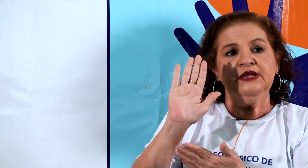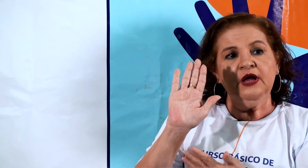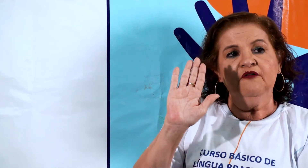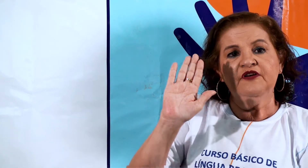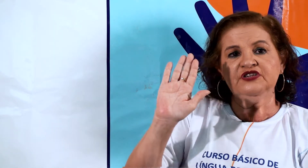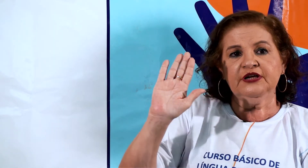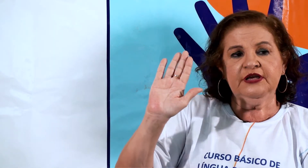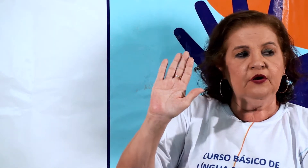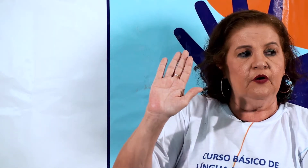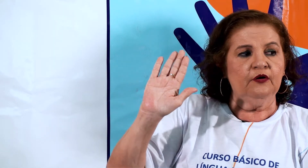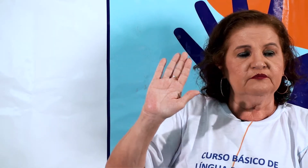Então, veja aqui, ó.